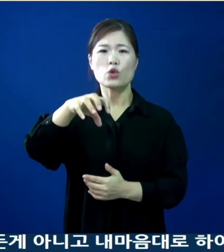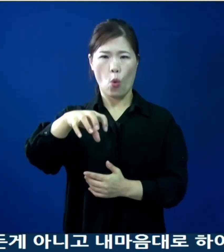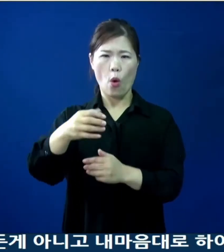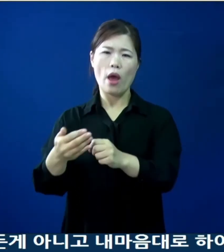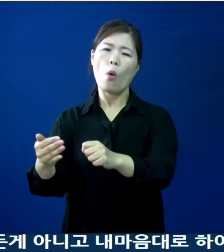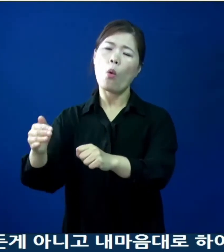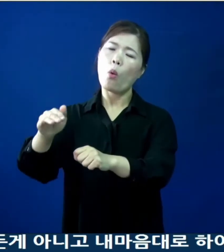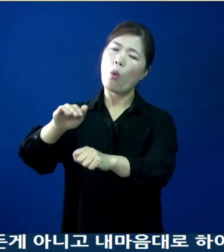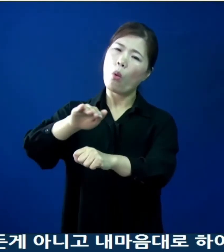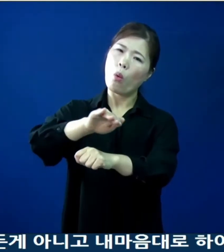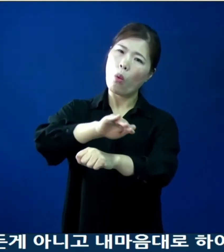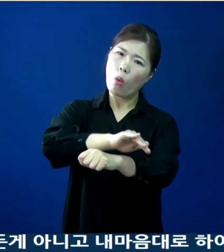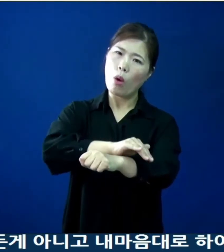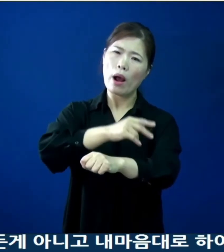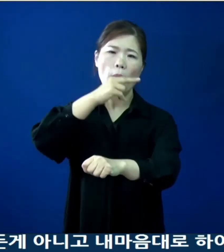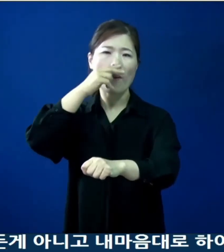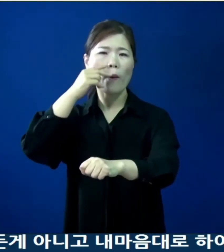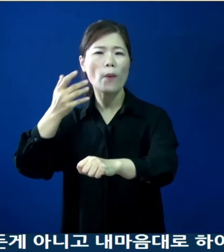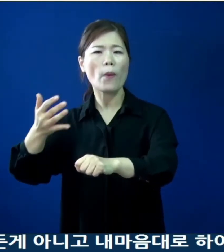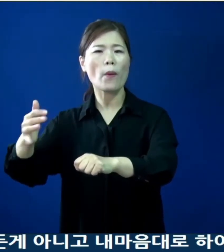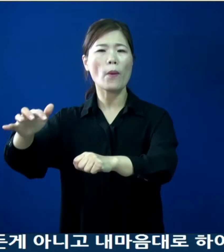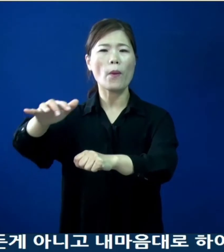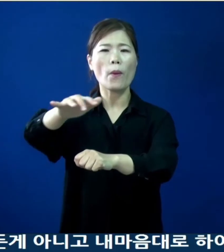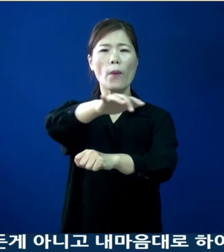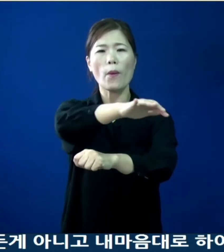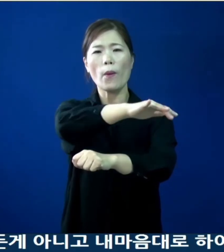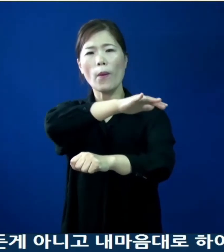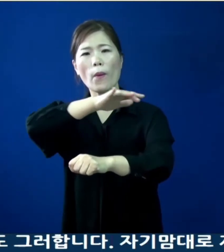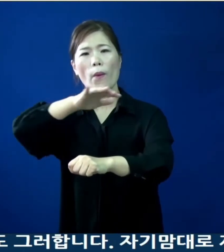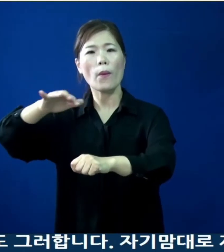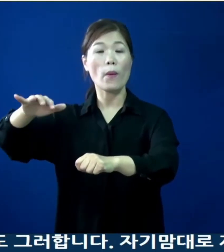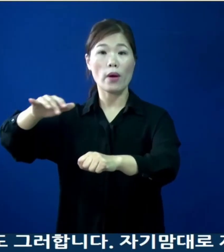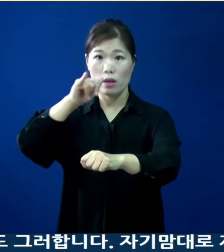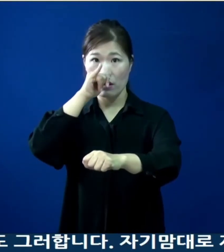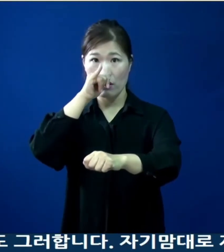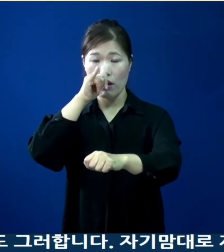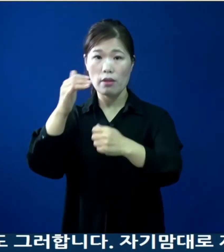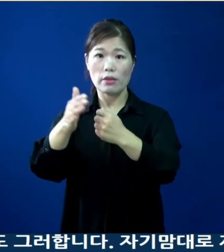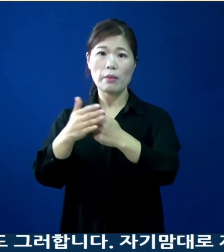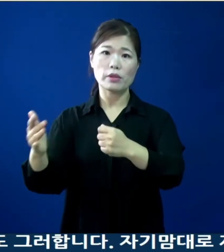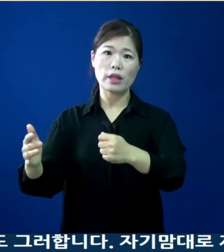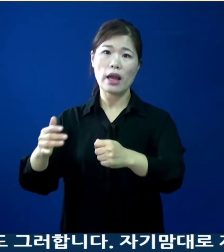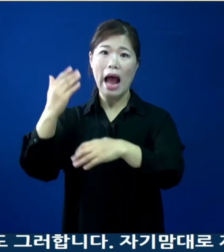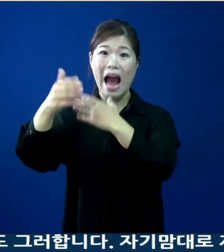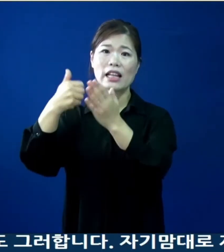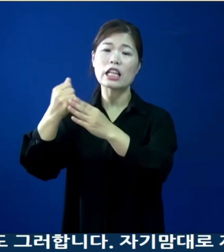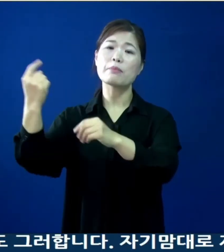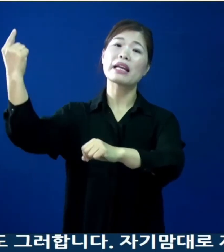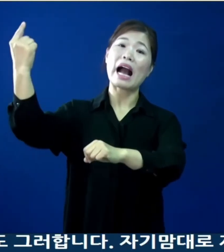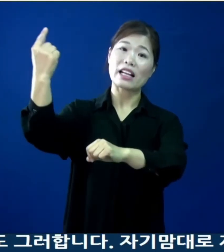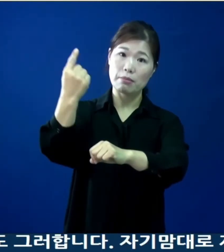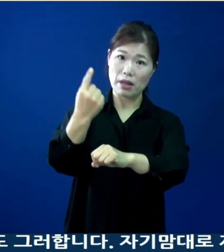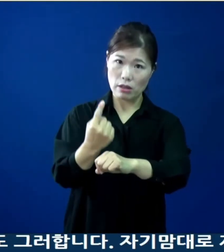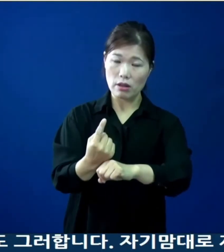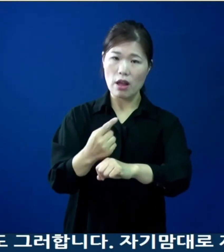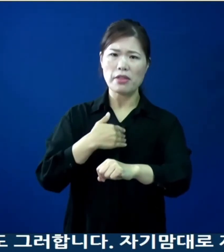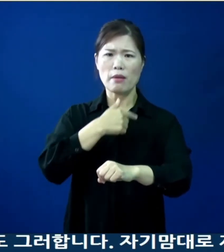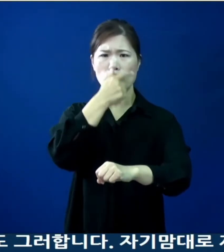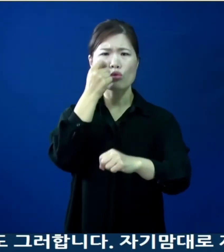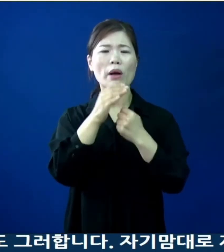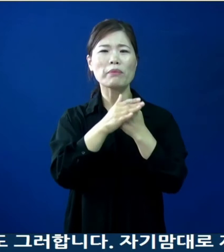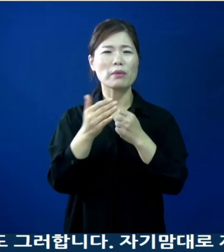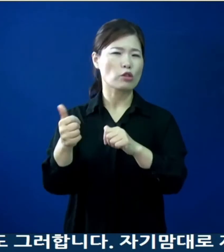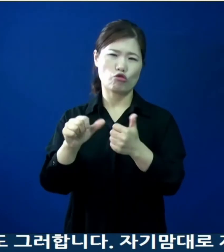하나님이 강림하시더라도 나의 부족함 때문에 죽지 않을 수 있도록 그렇게 준비하고 향을